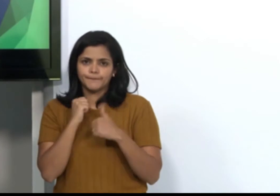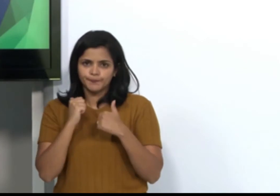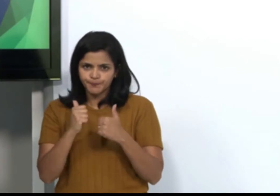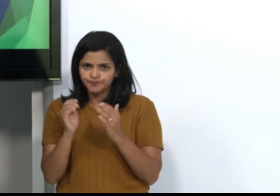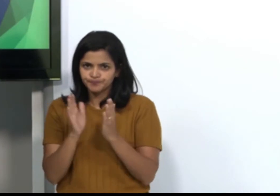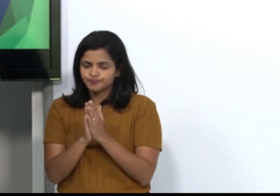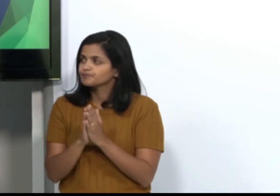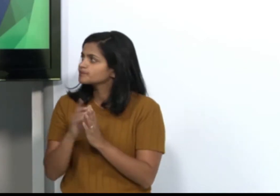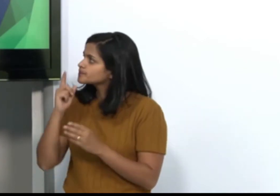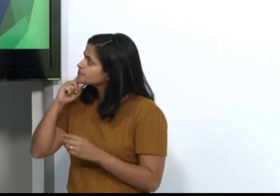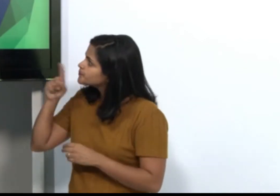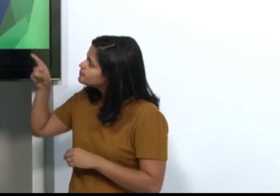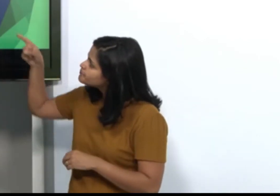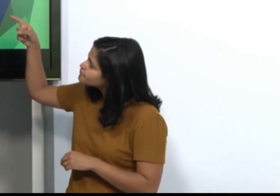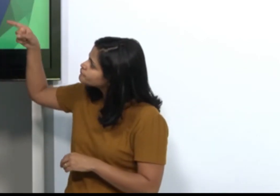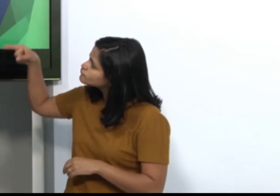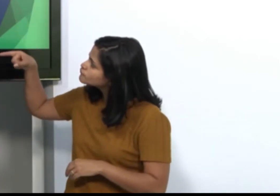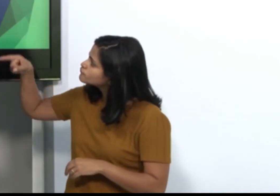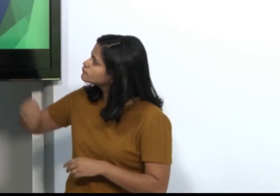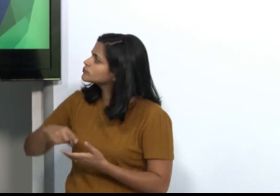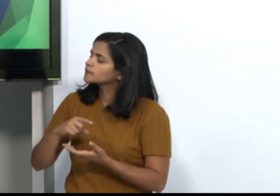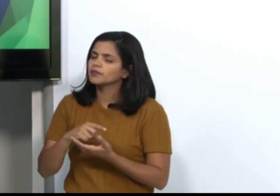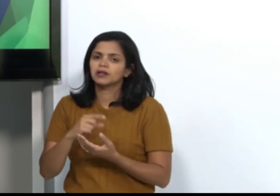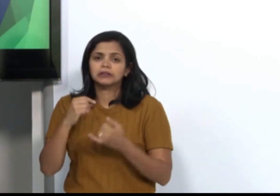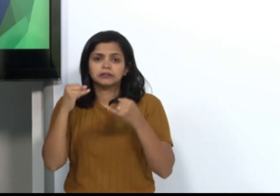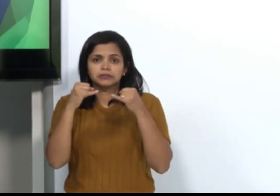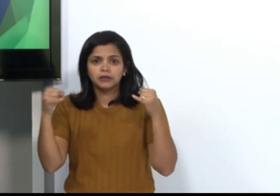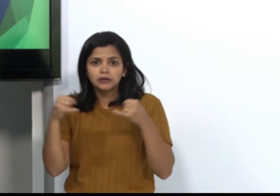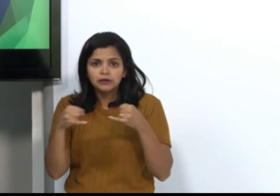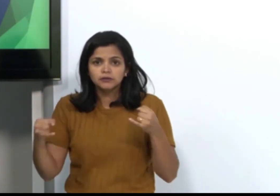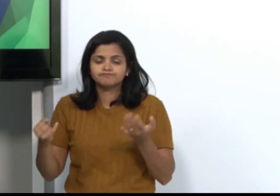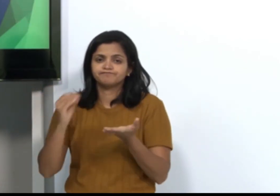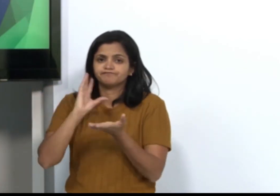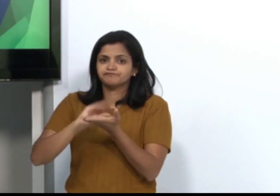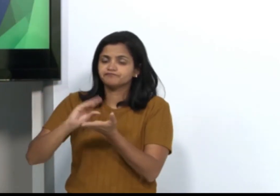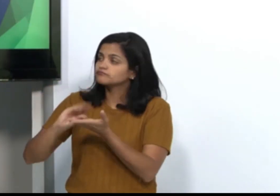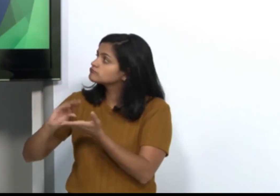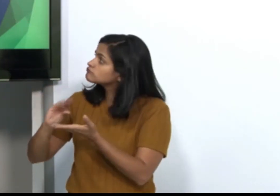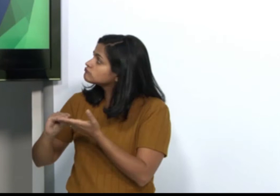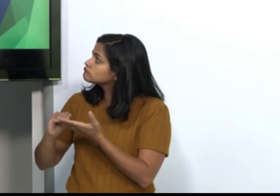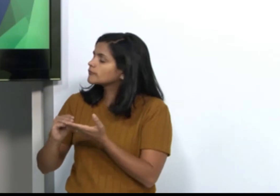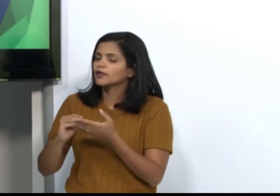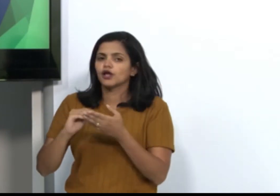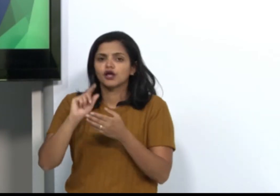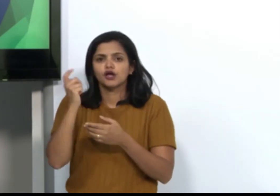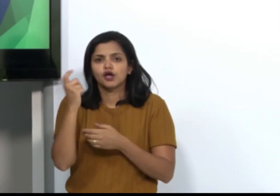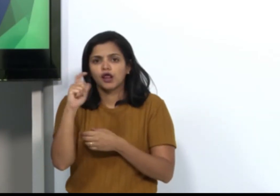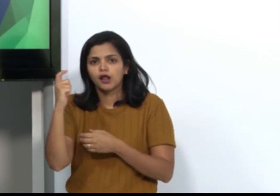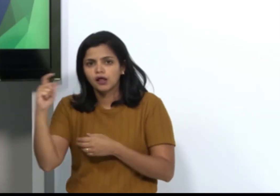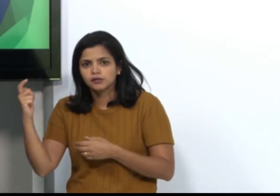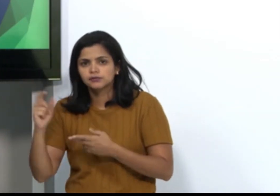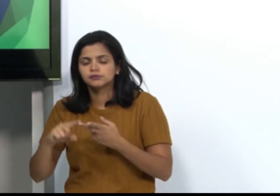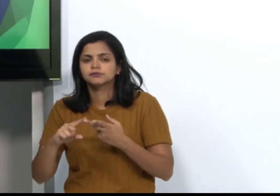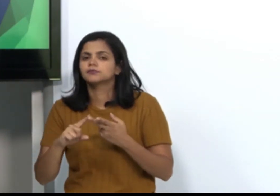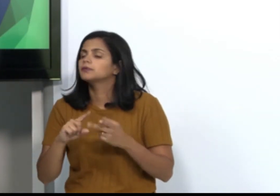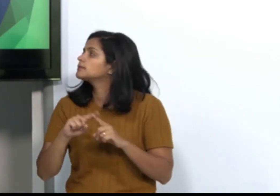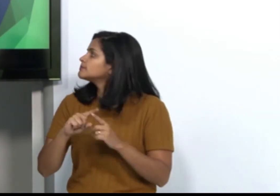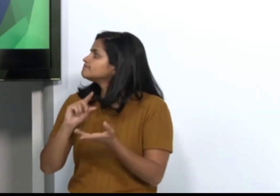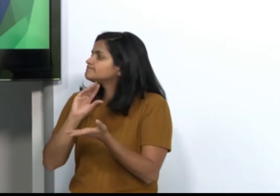irão surgir, porque o nosso tempo aqui é rápido, é pouco, mas vocês poderão saná-las. Então, temos as trilhas, temos a transcrição